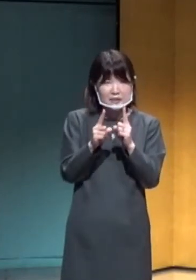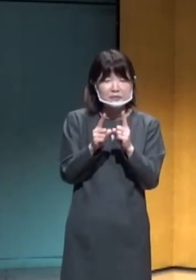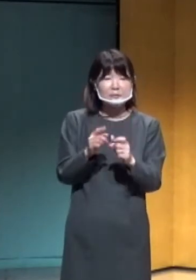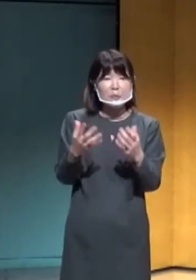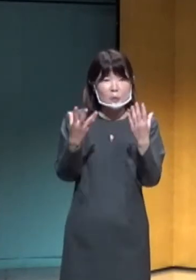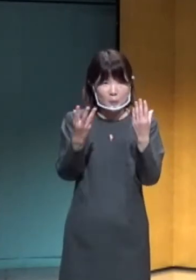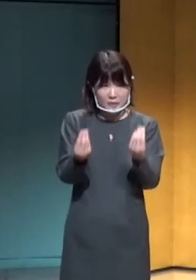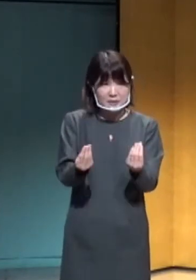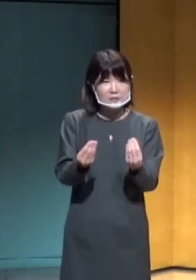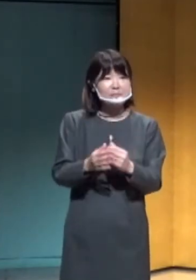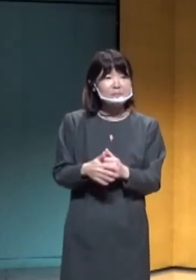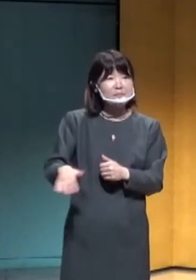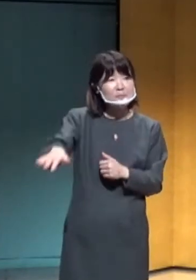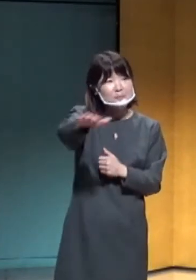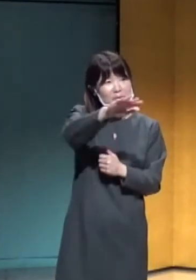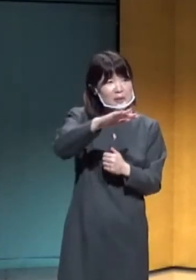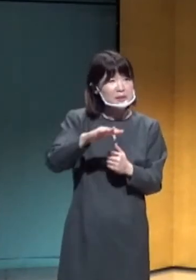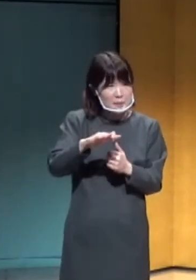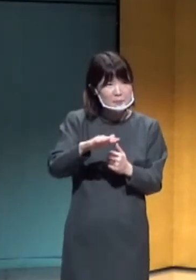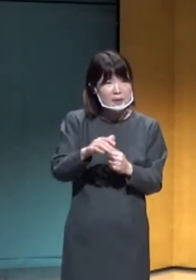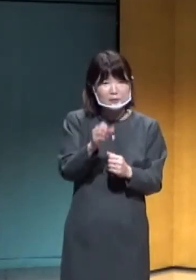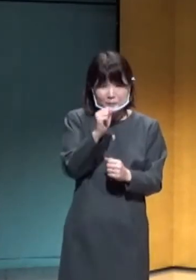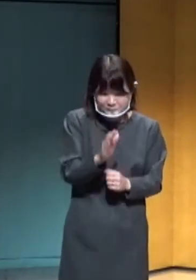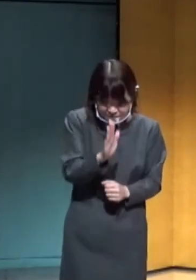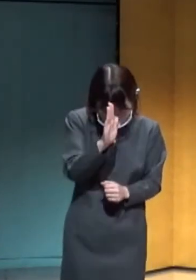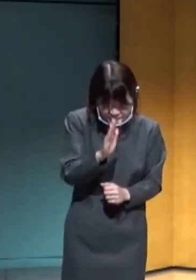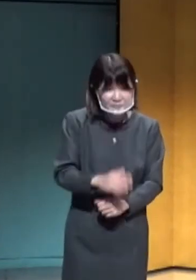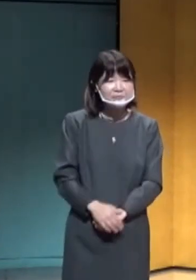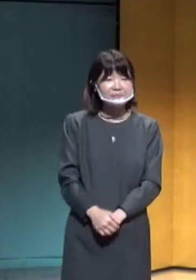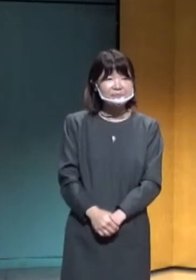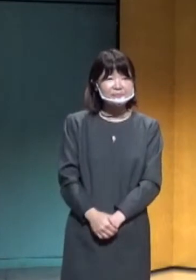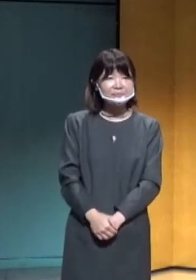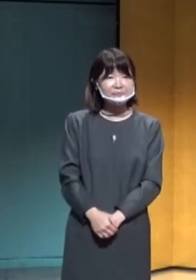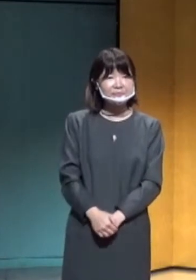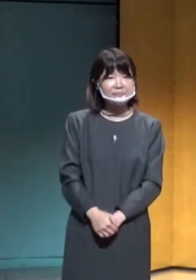ございますが、最後までよろしくお願いいたします。